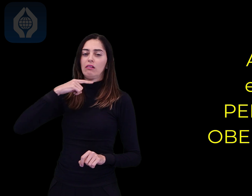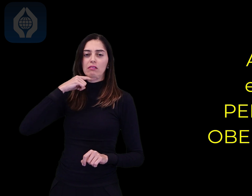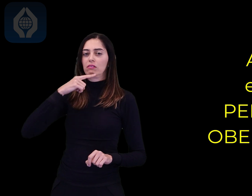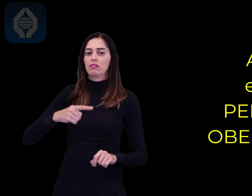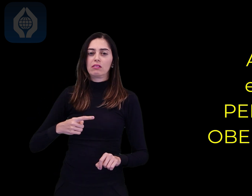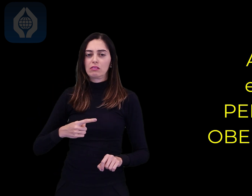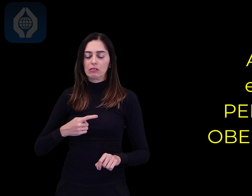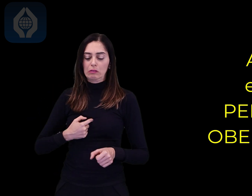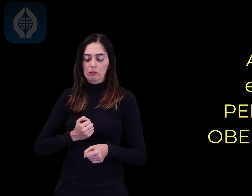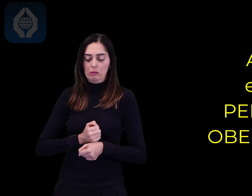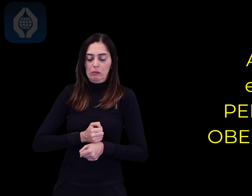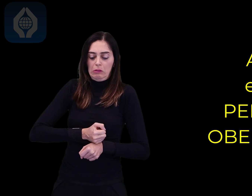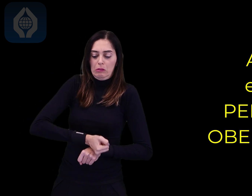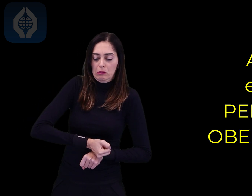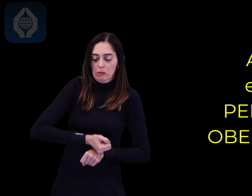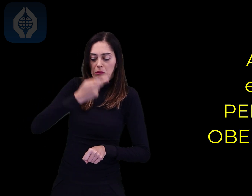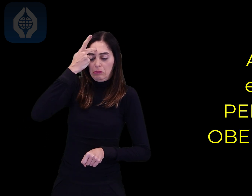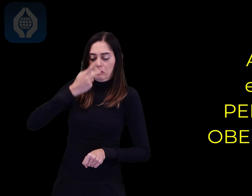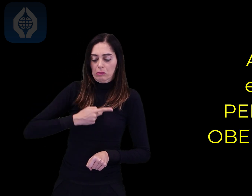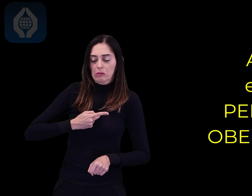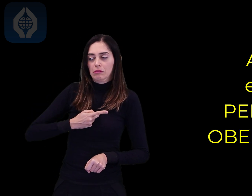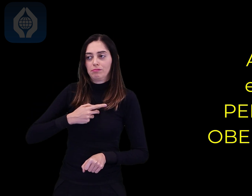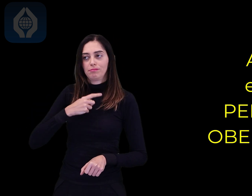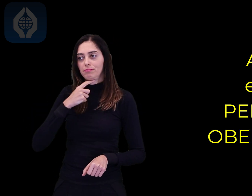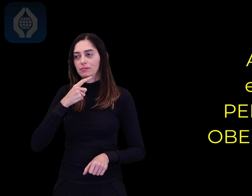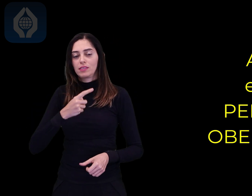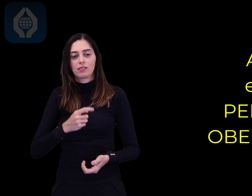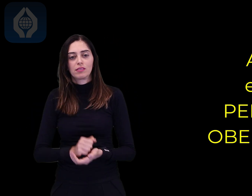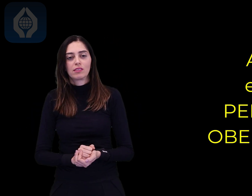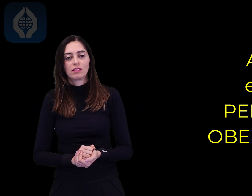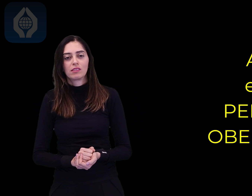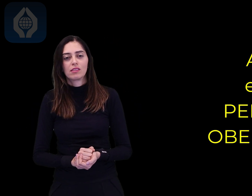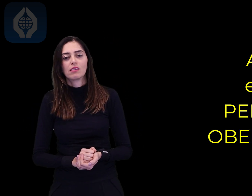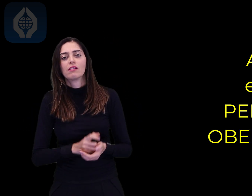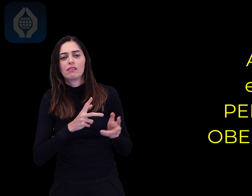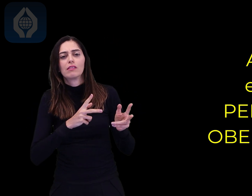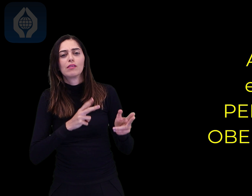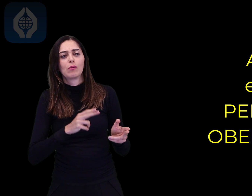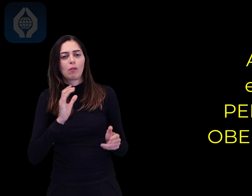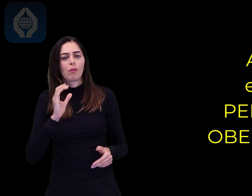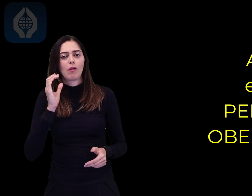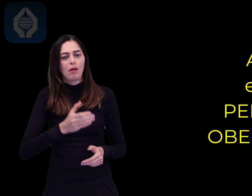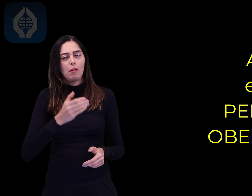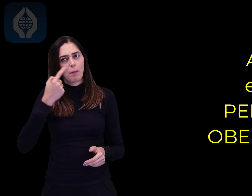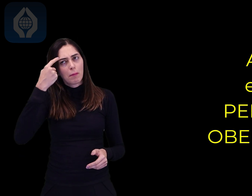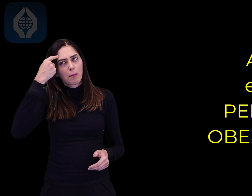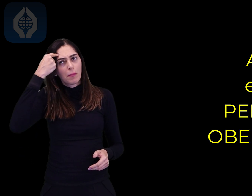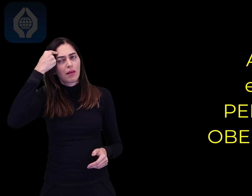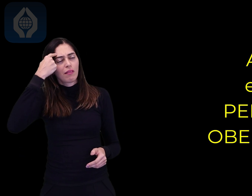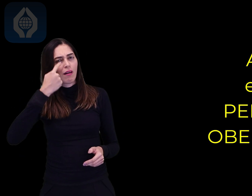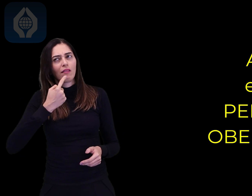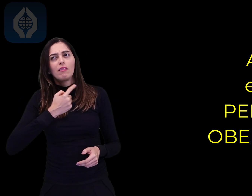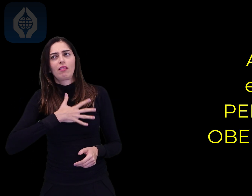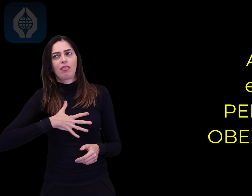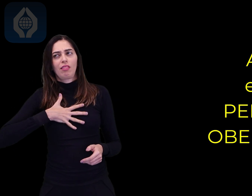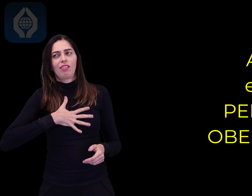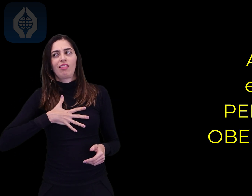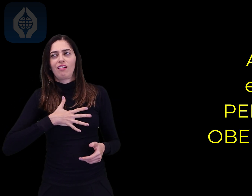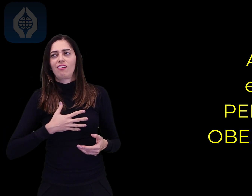seus próprios esforços. Eles eram como Caim, que achava que podia agradar a Deus pelas coisas que deu a